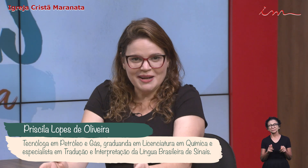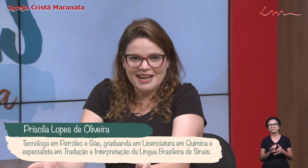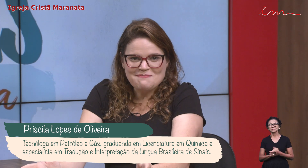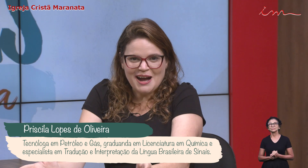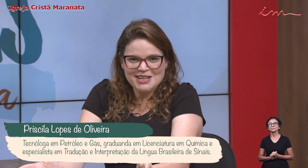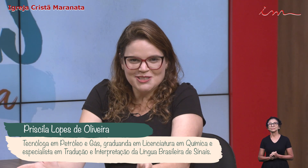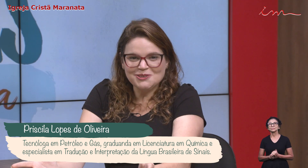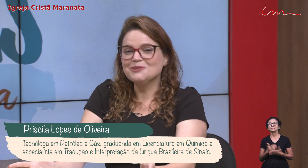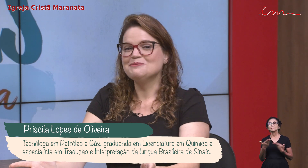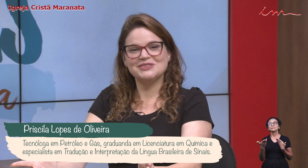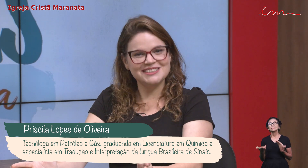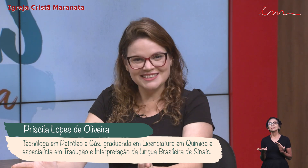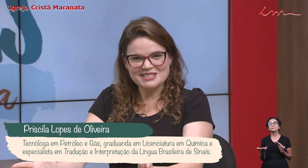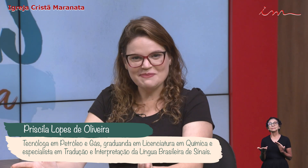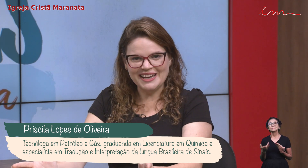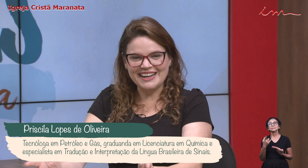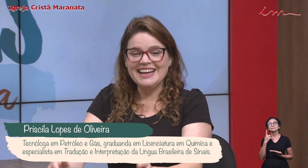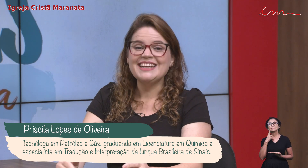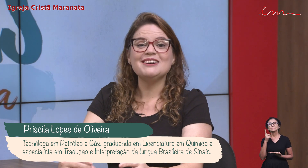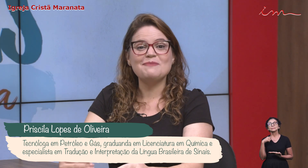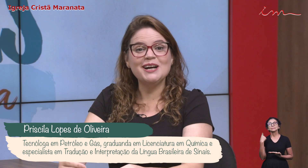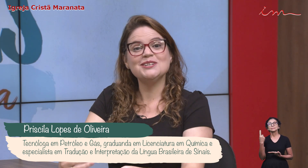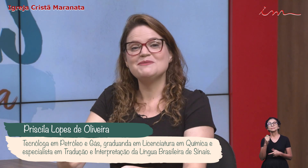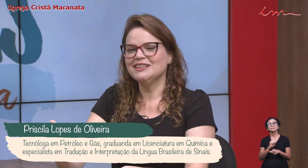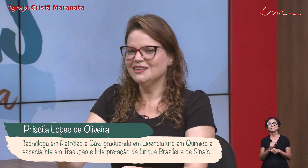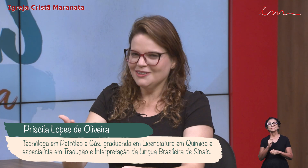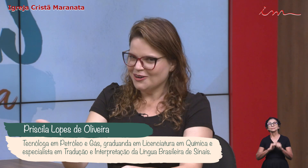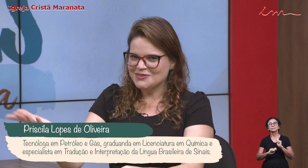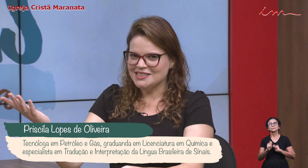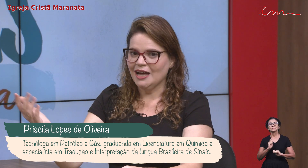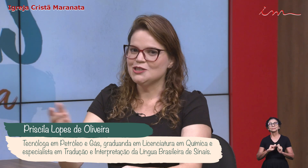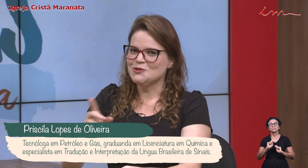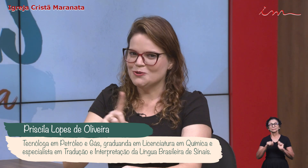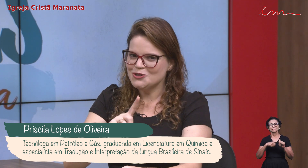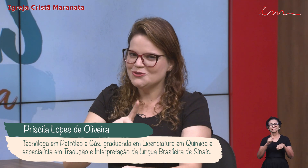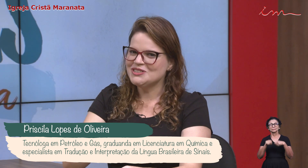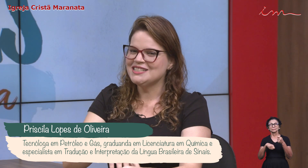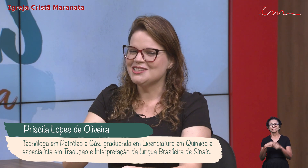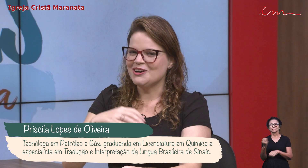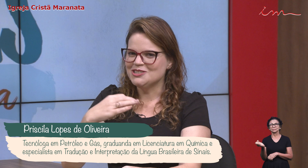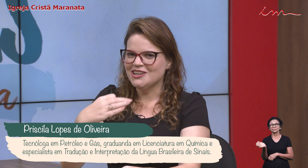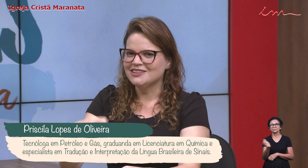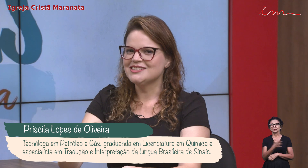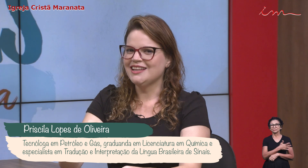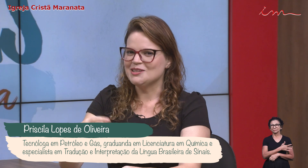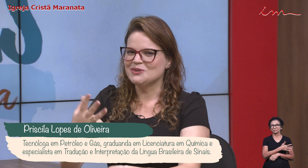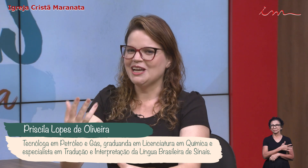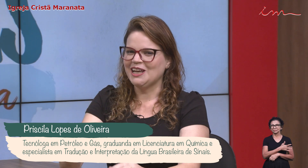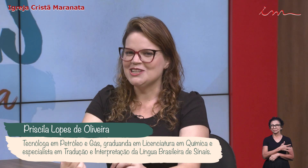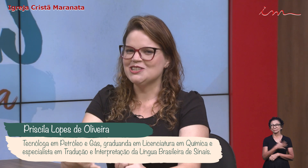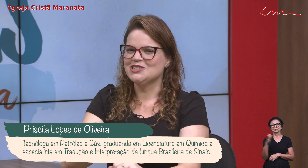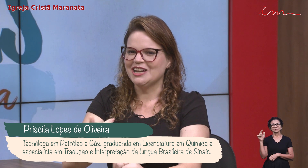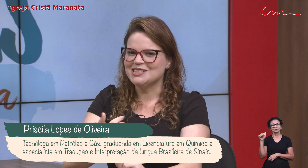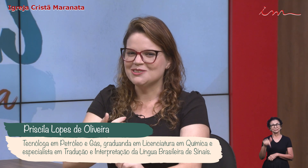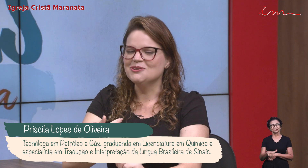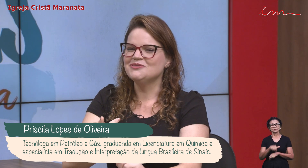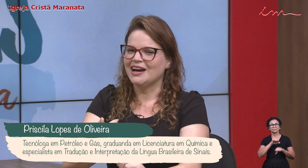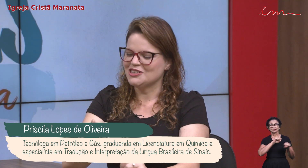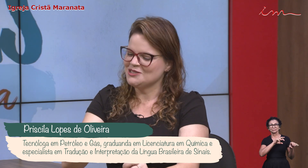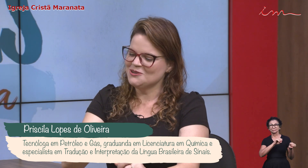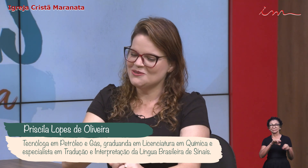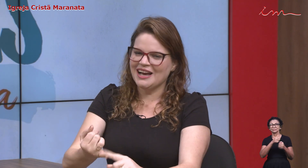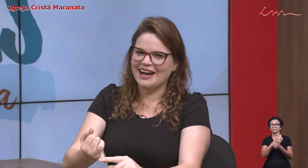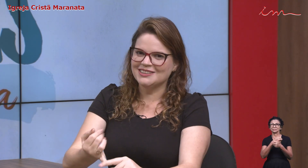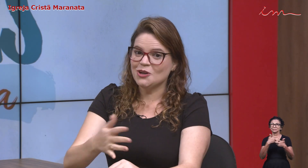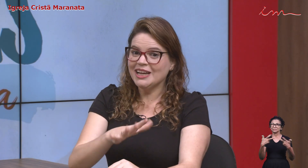gente vai para aquela parte que todo mundo tanto espera, que é a parte de aprender novos sinais. E hoje vocês estão recheados de sinais, porque aqui a gente já ensinou